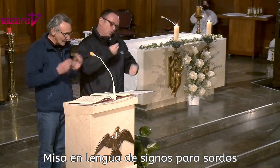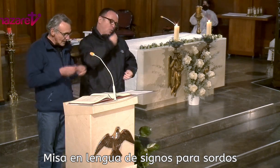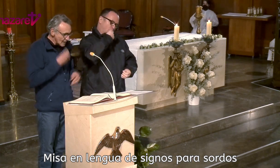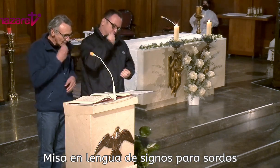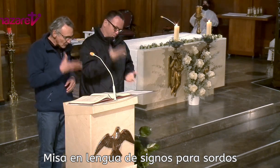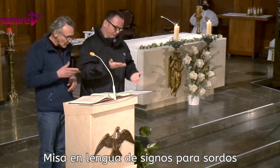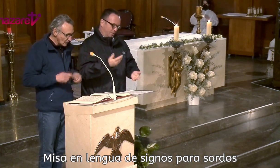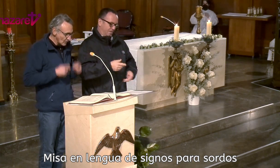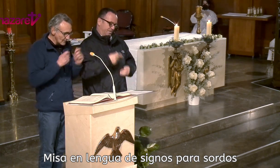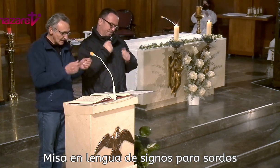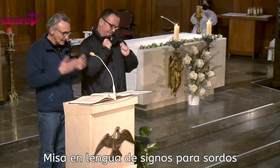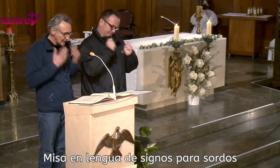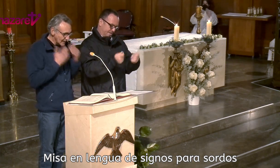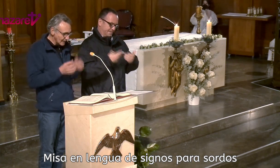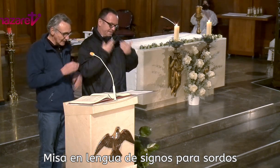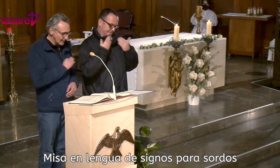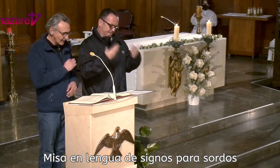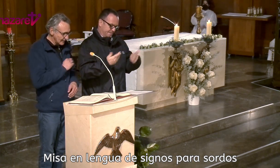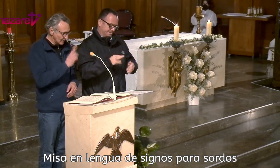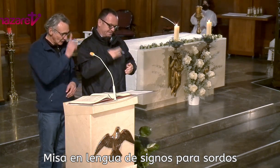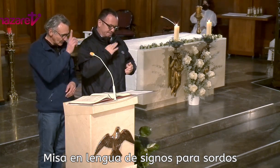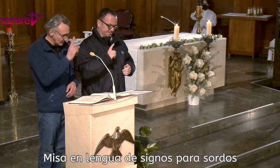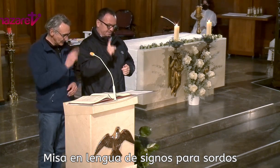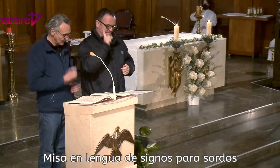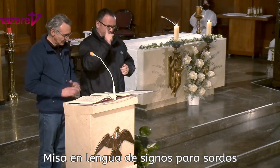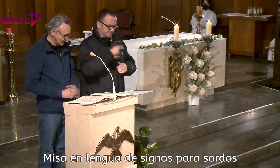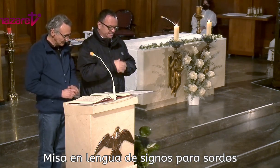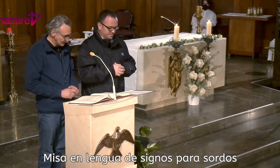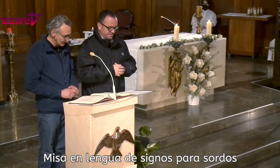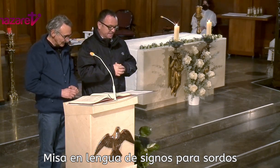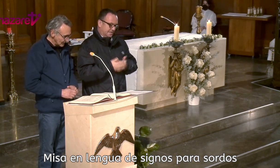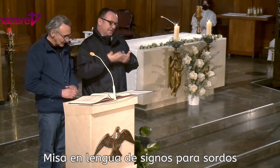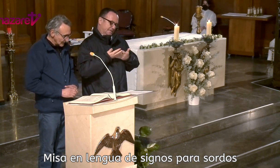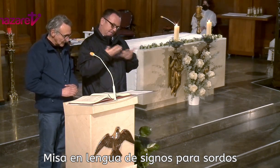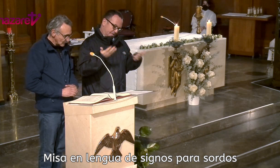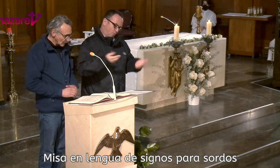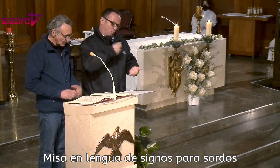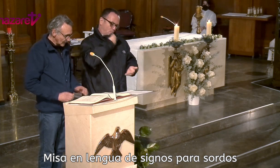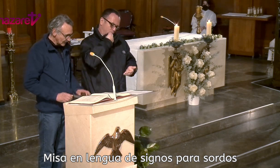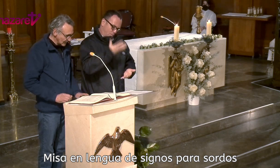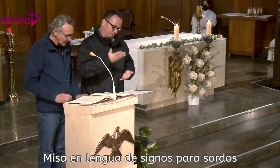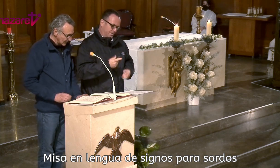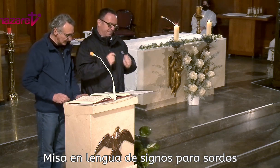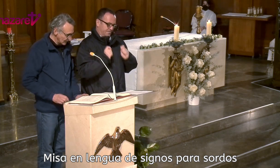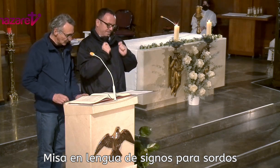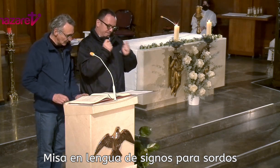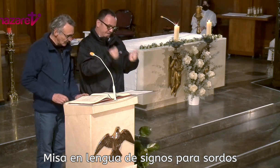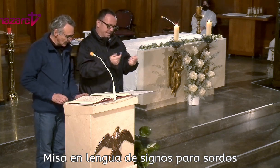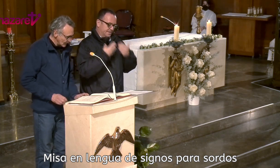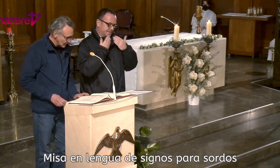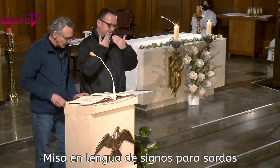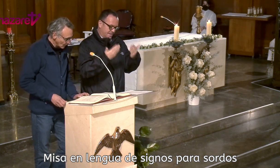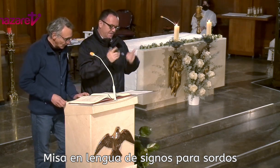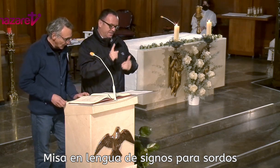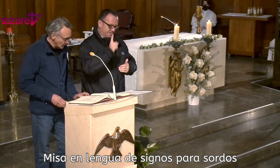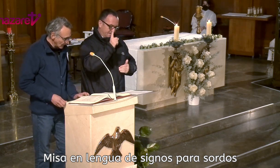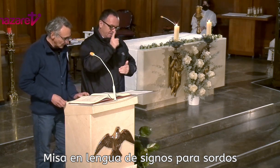Es bueno darte gracias, Señor. Es bueno dar gracias al Señor y tocar para tu